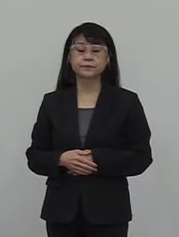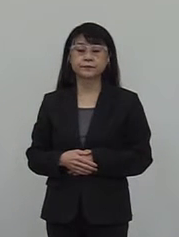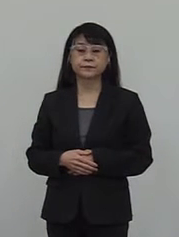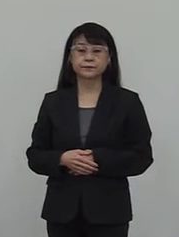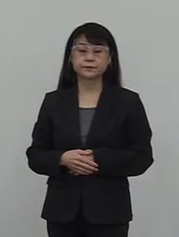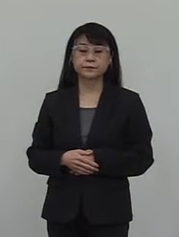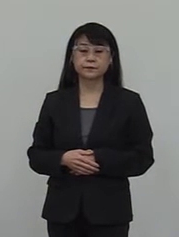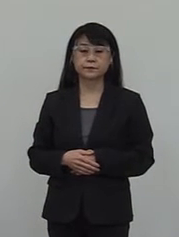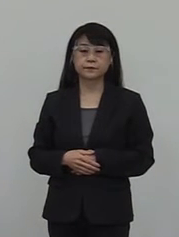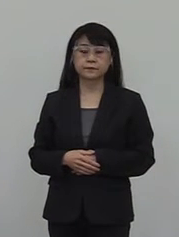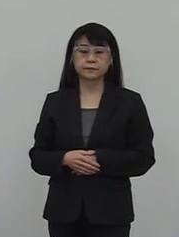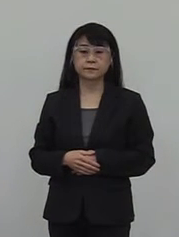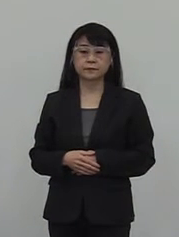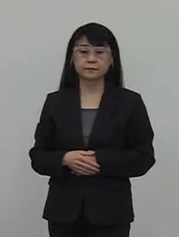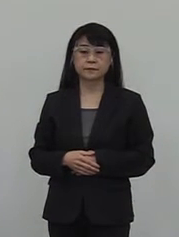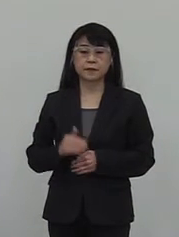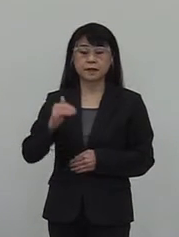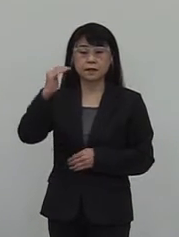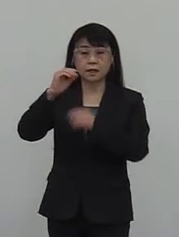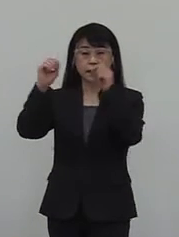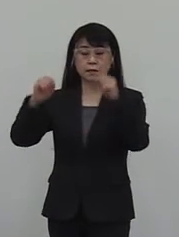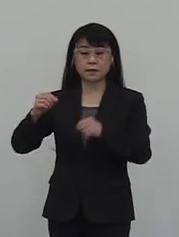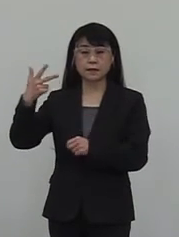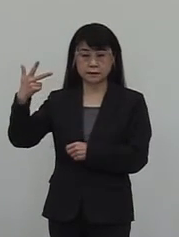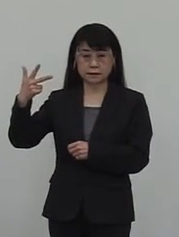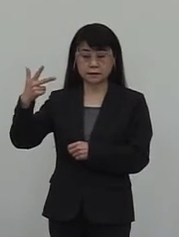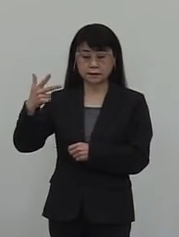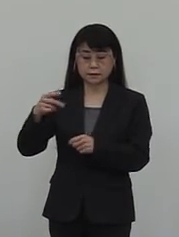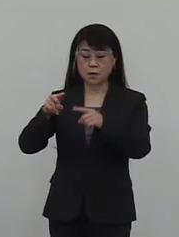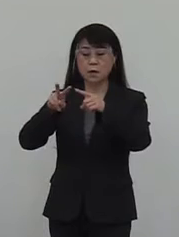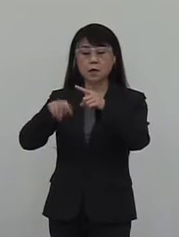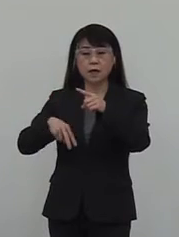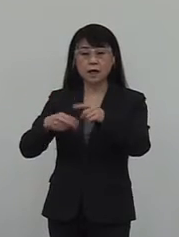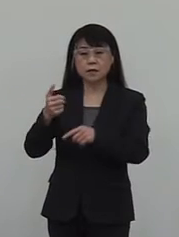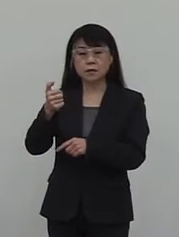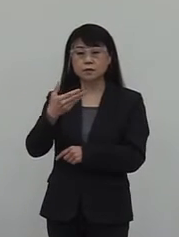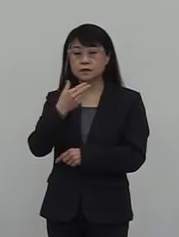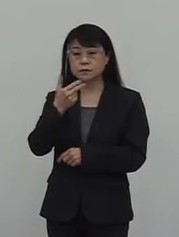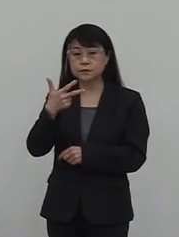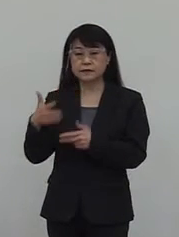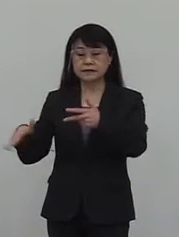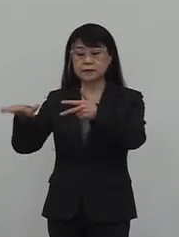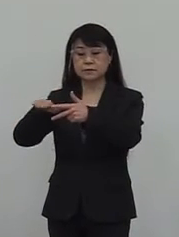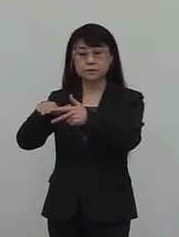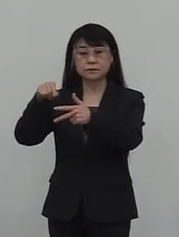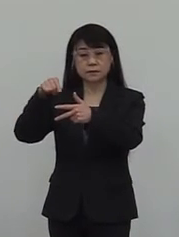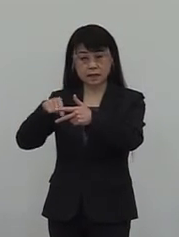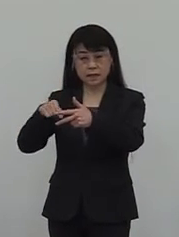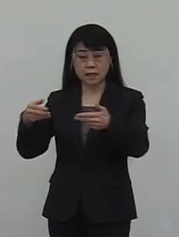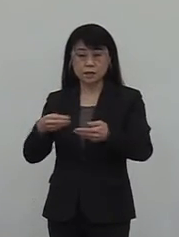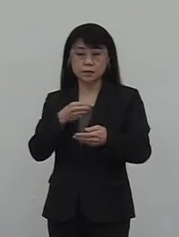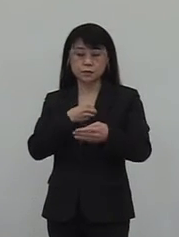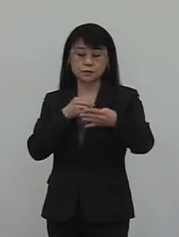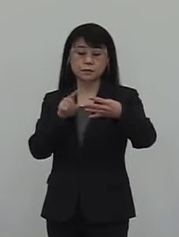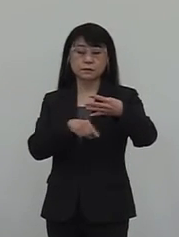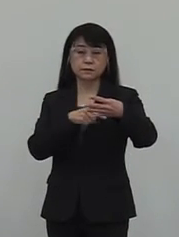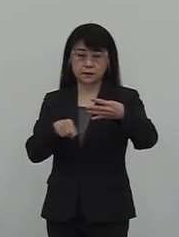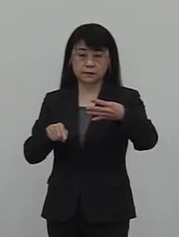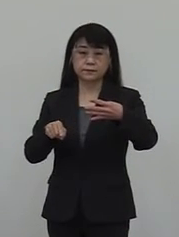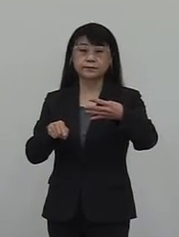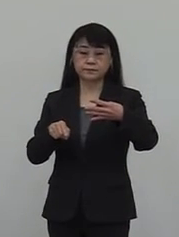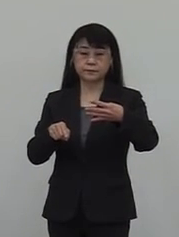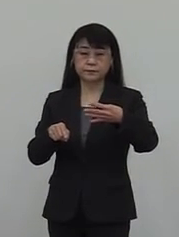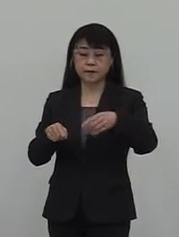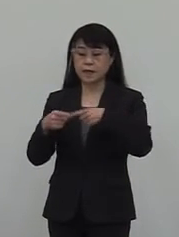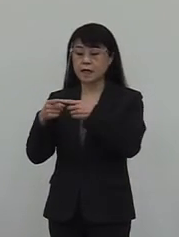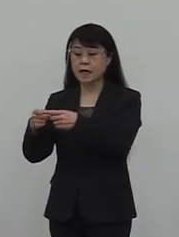概要でございますが、高岡市の介護老人福祉施設で職員4名、それ